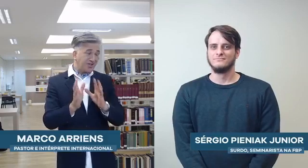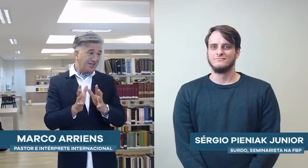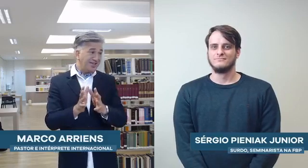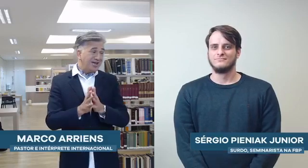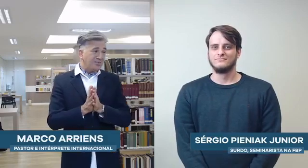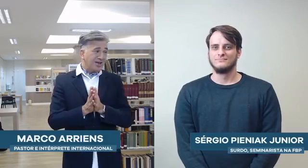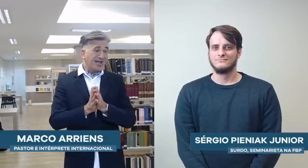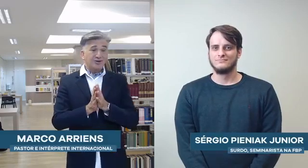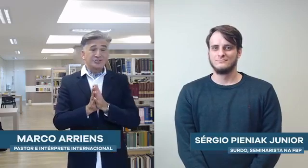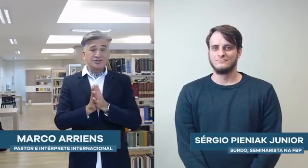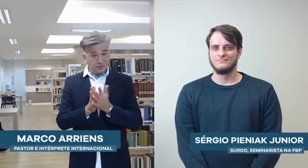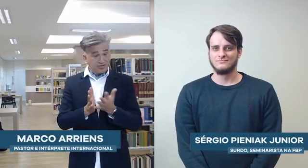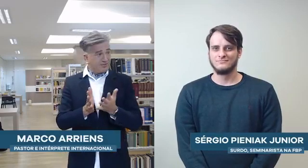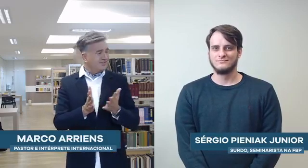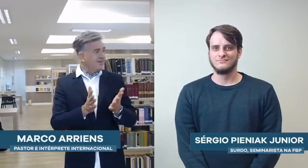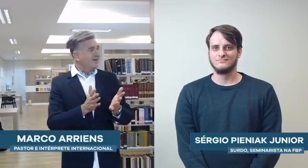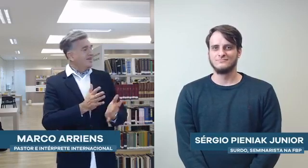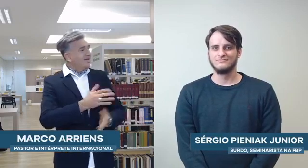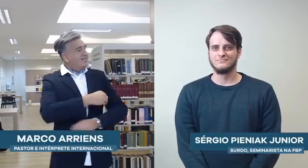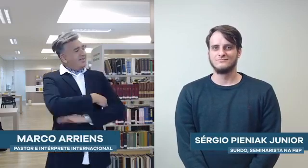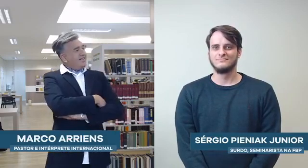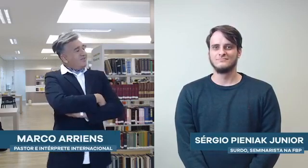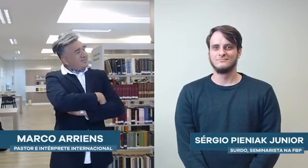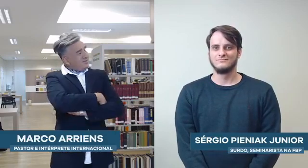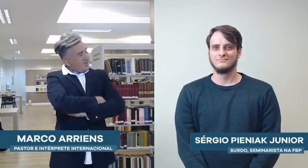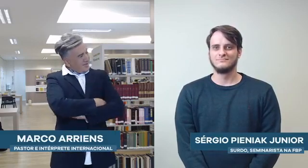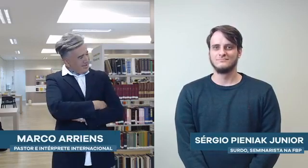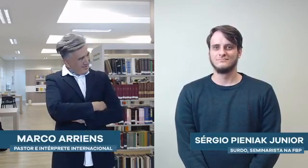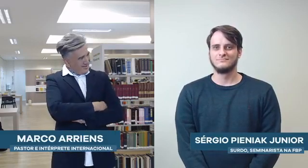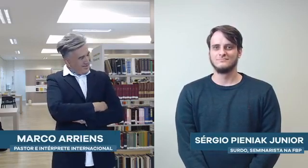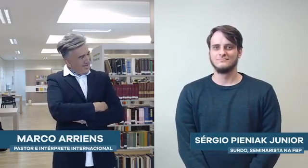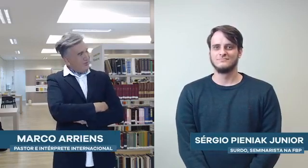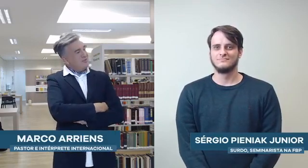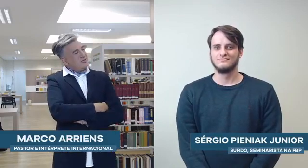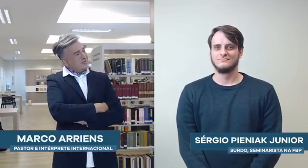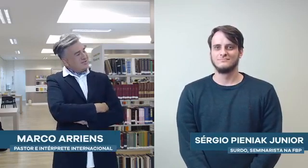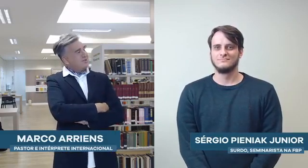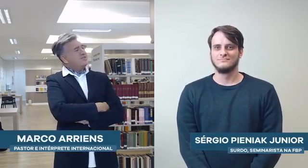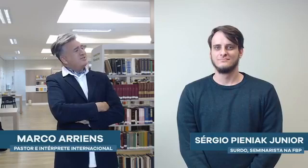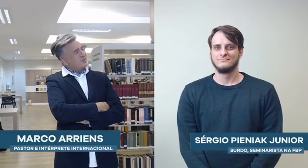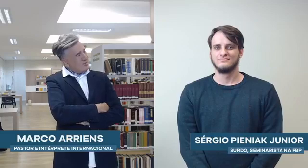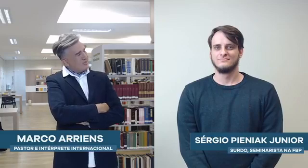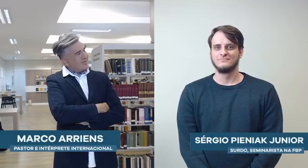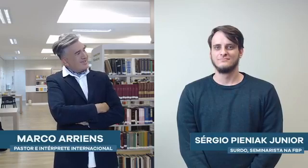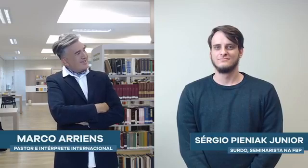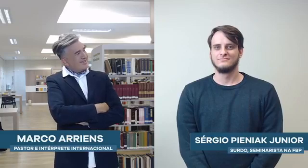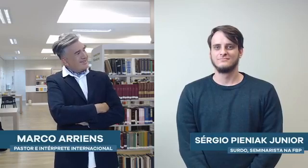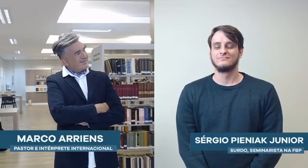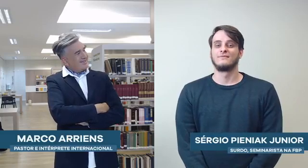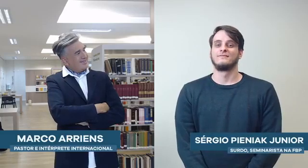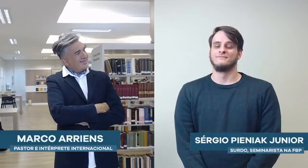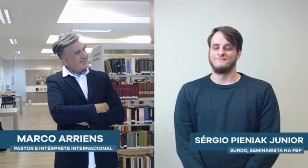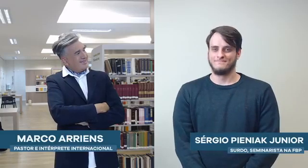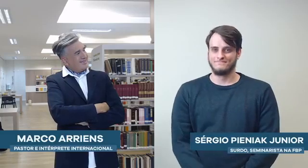a gente está aqui pela causa surda, mas o que você está fazendo aí? Quem é que convidou você? Como é seu nome?